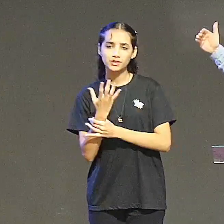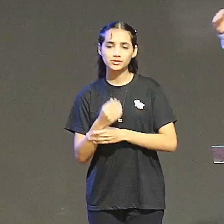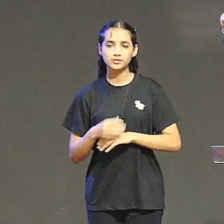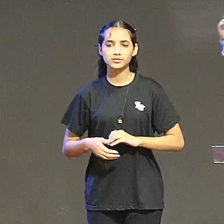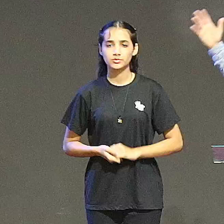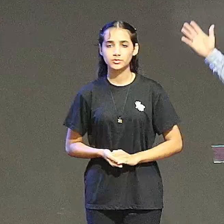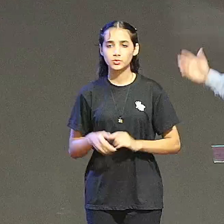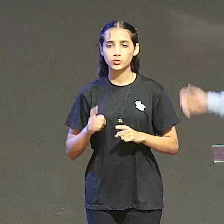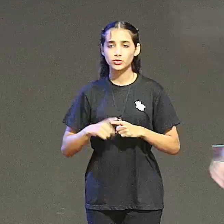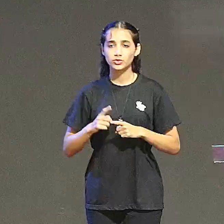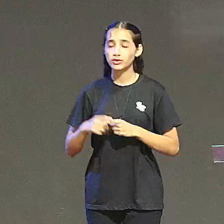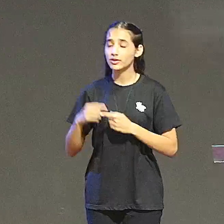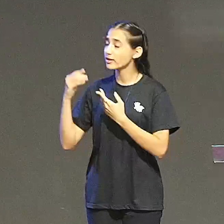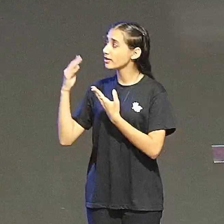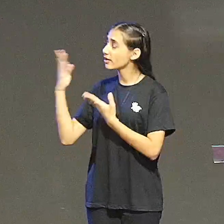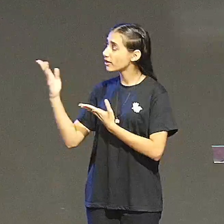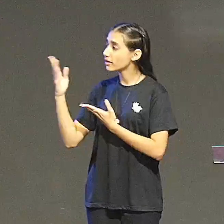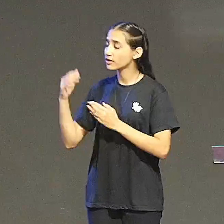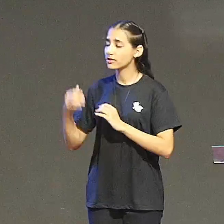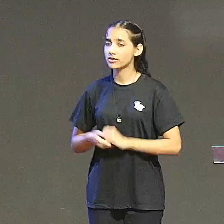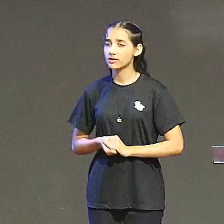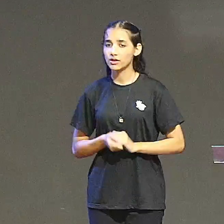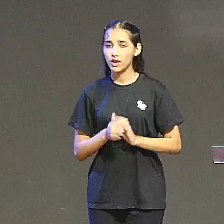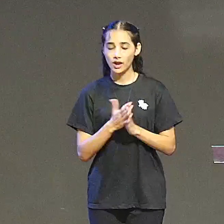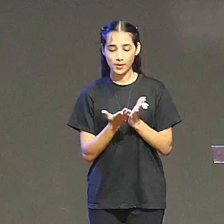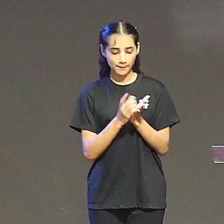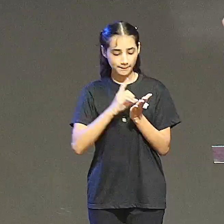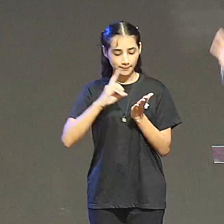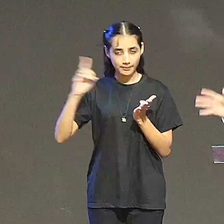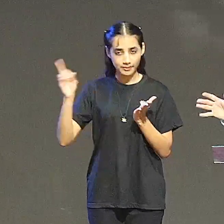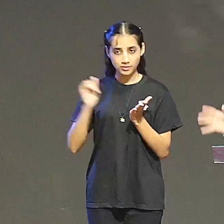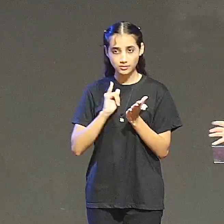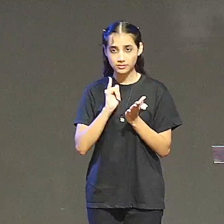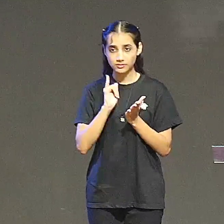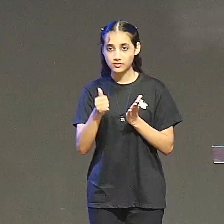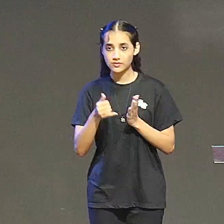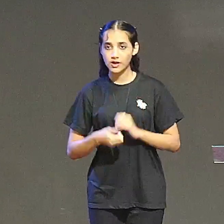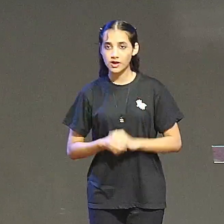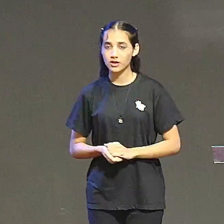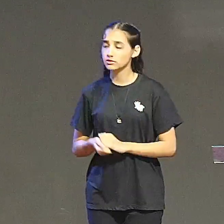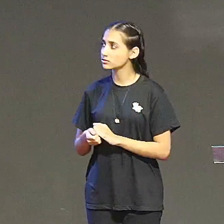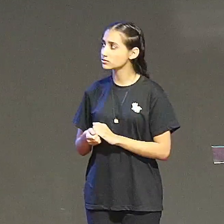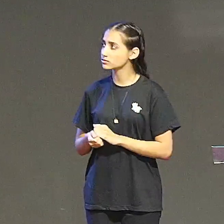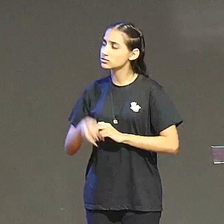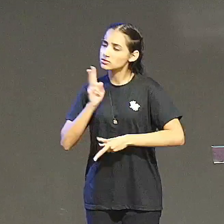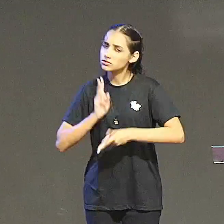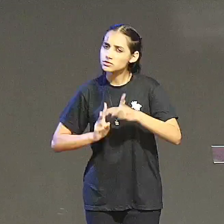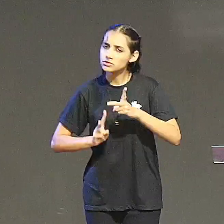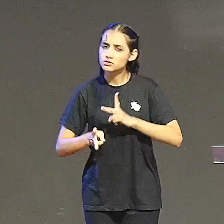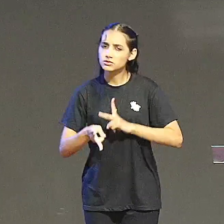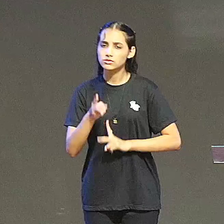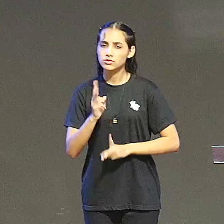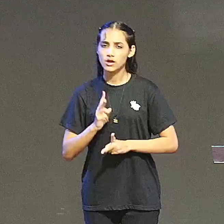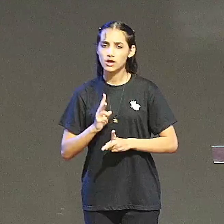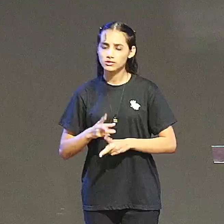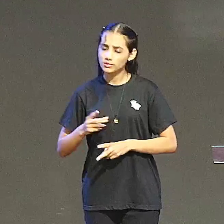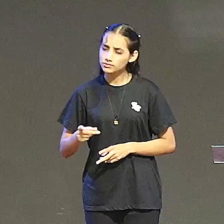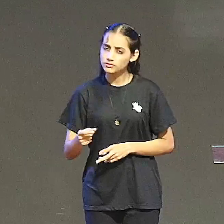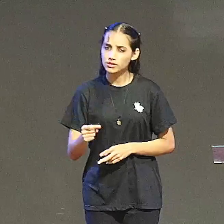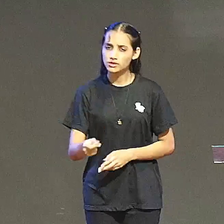tu és Deus ele tá acima dessa Contagem cronológica Nossa então como pode